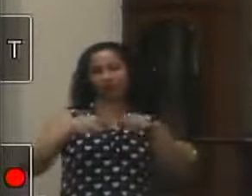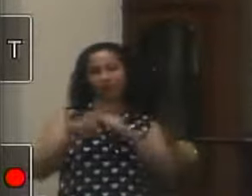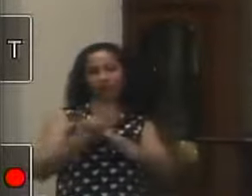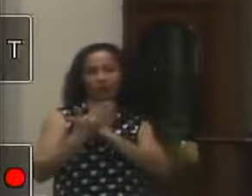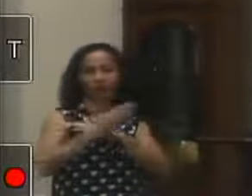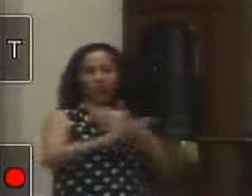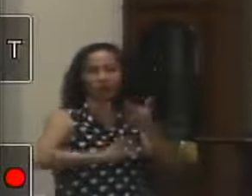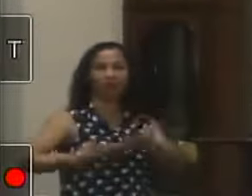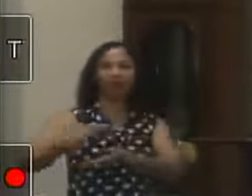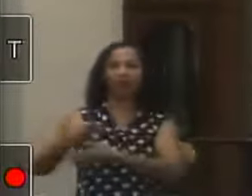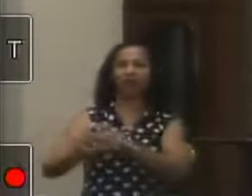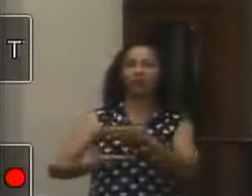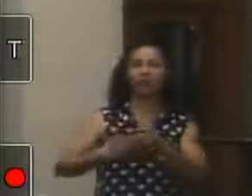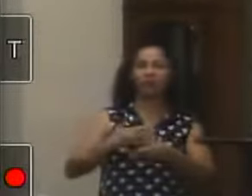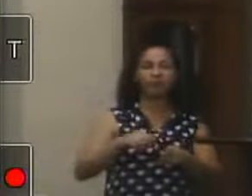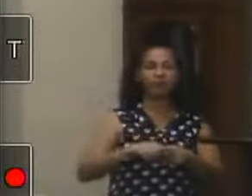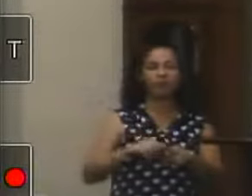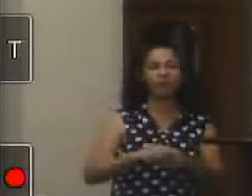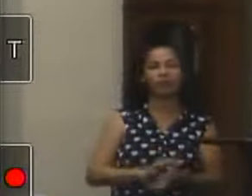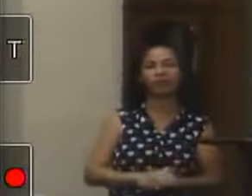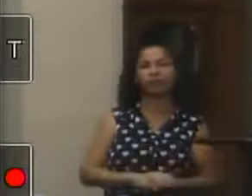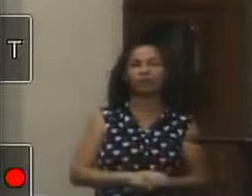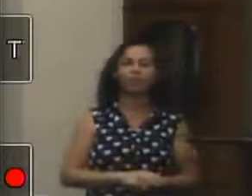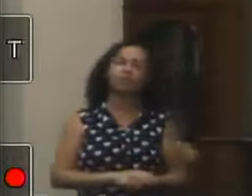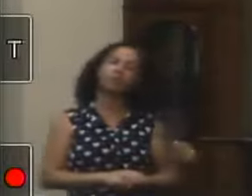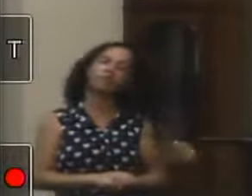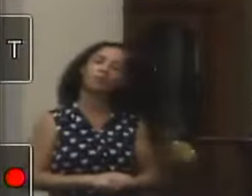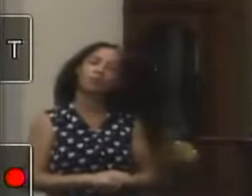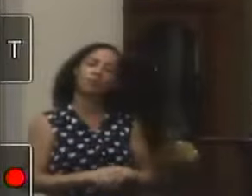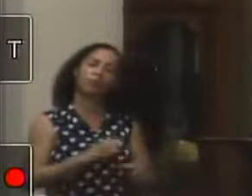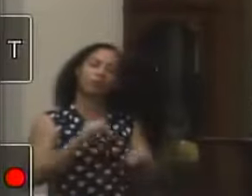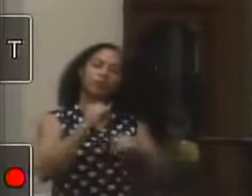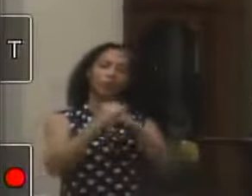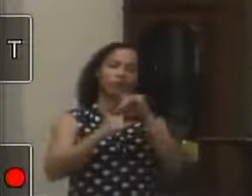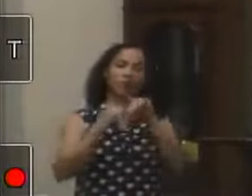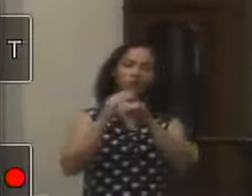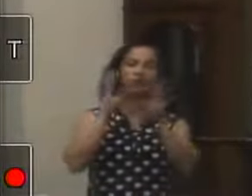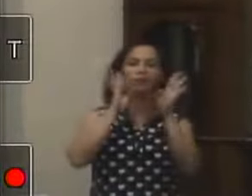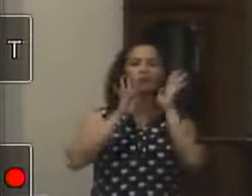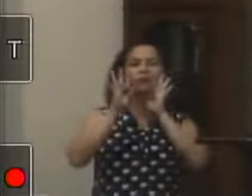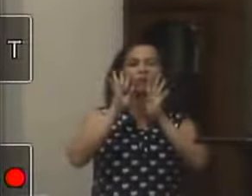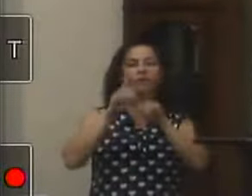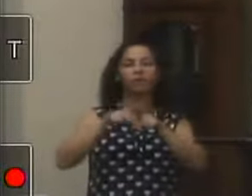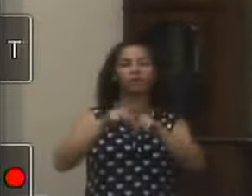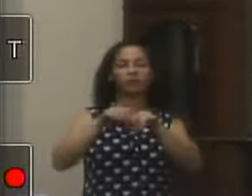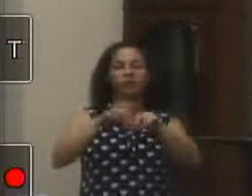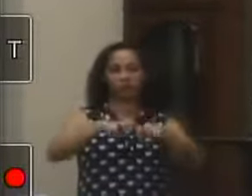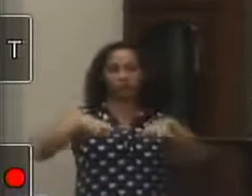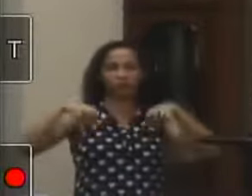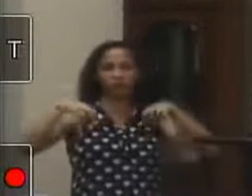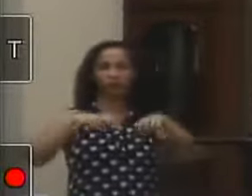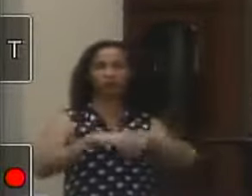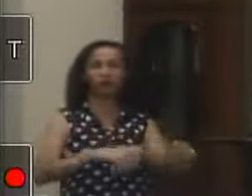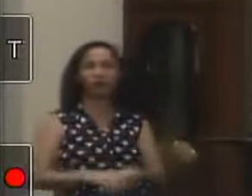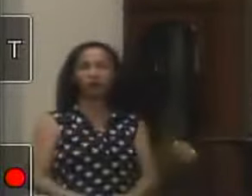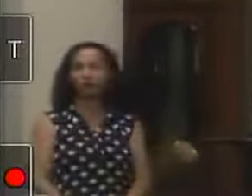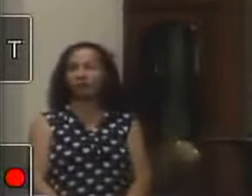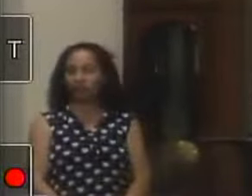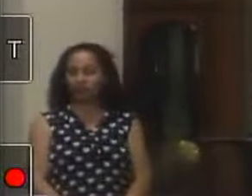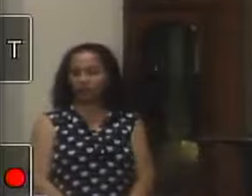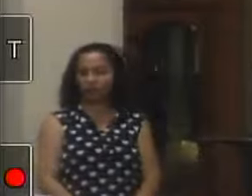para que essa sessão possa correr da melhor forma possível. Assembleia presente aqui hoje, os internautas